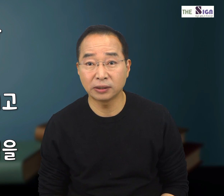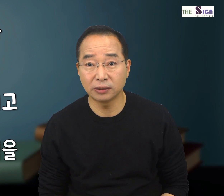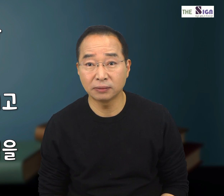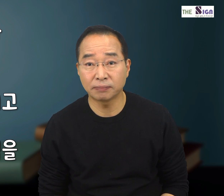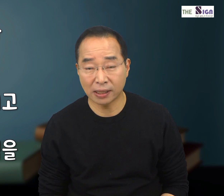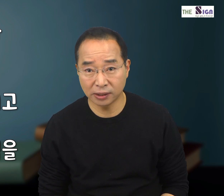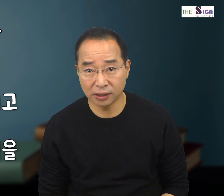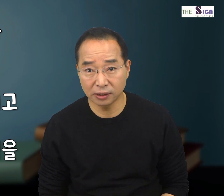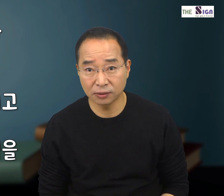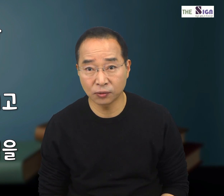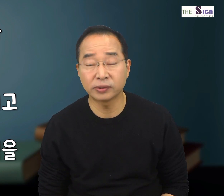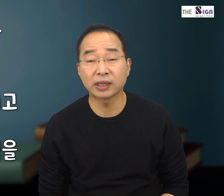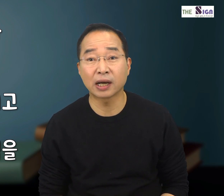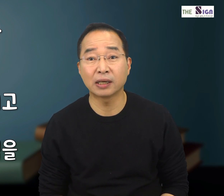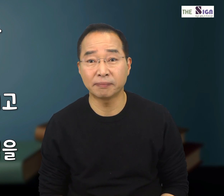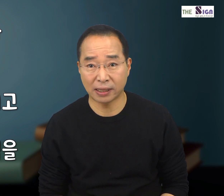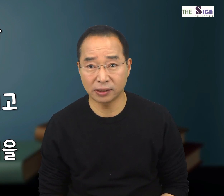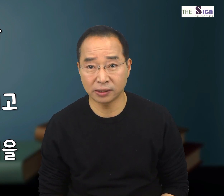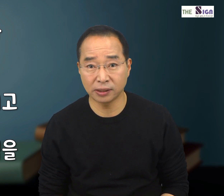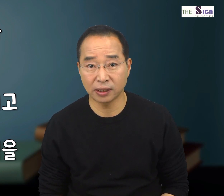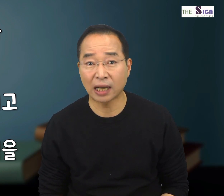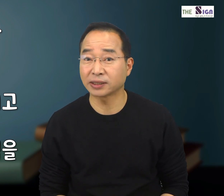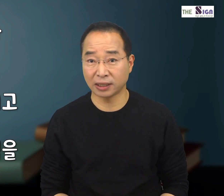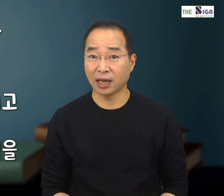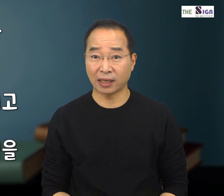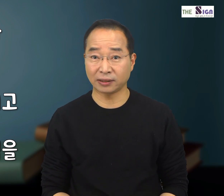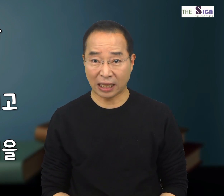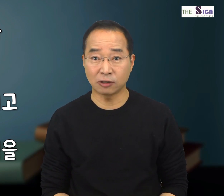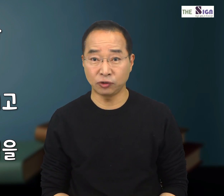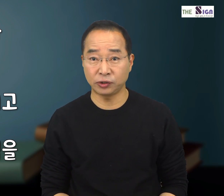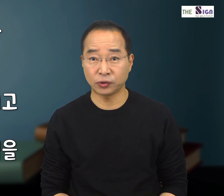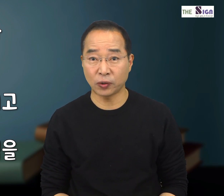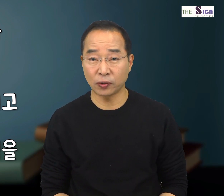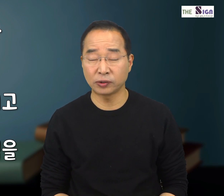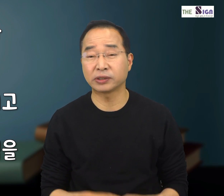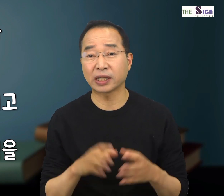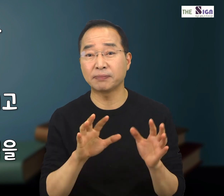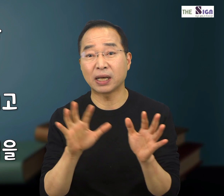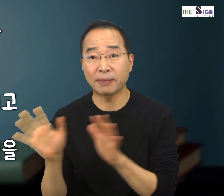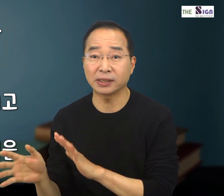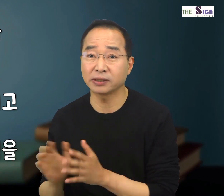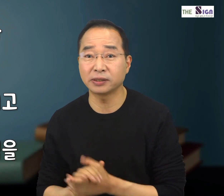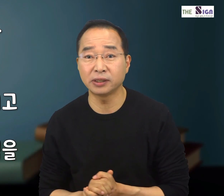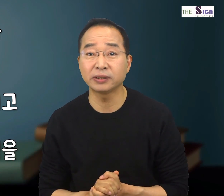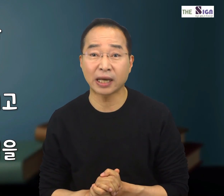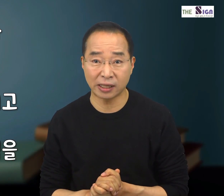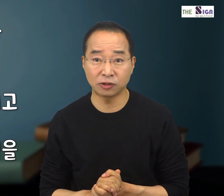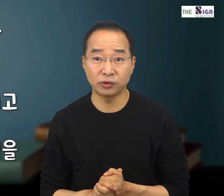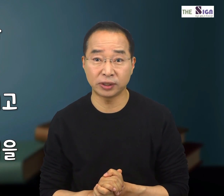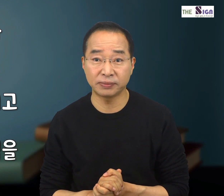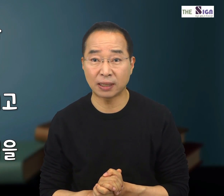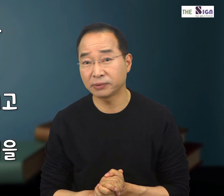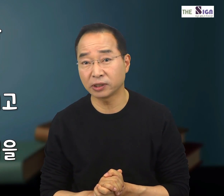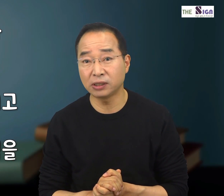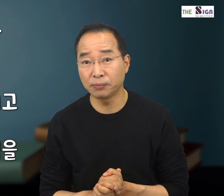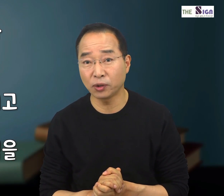생활하는 방식 또는 생각하는 방식이 각자 다 다르고 있죠. 그래서 자기만의 방식들을 다 가지고 있습니다 하면서 이런